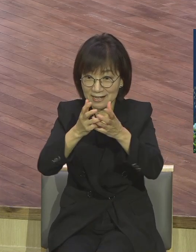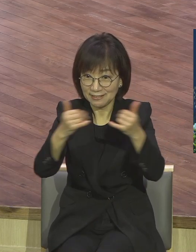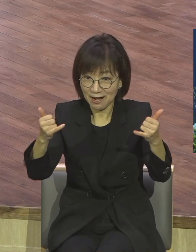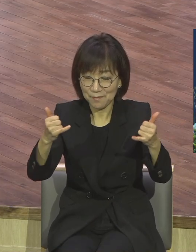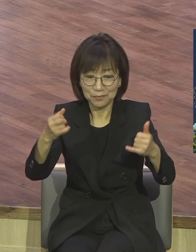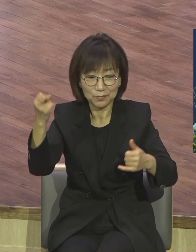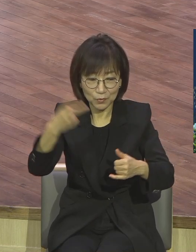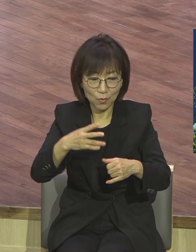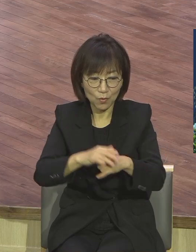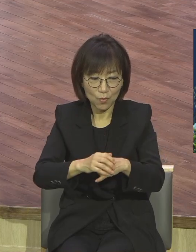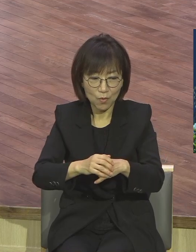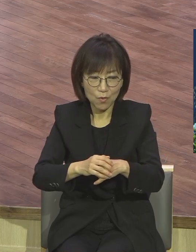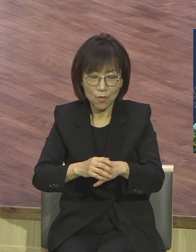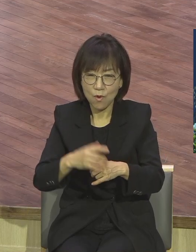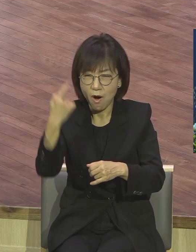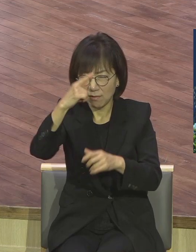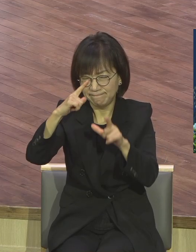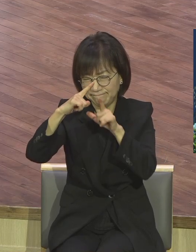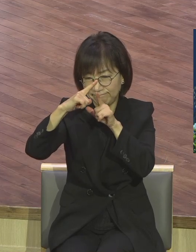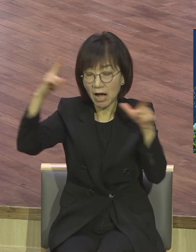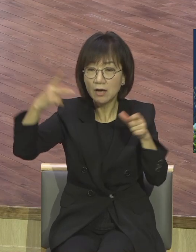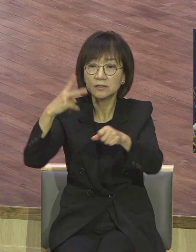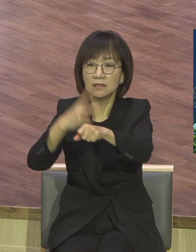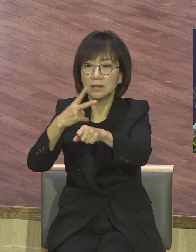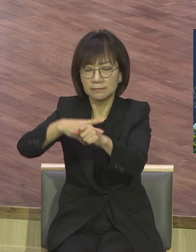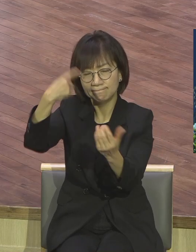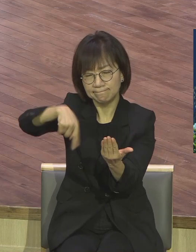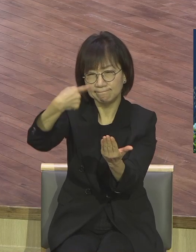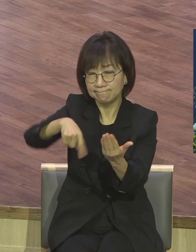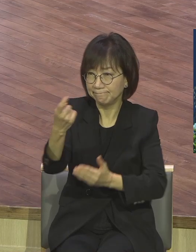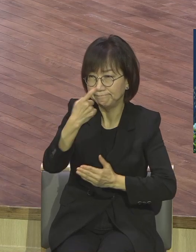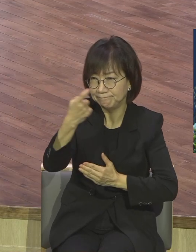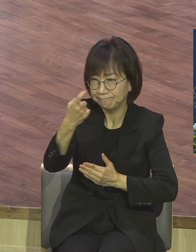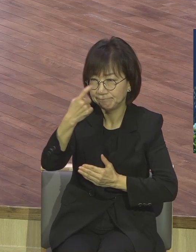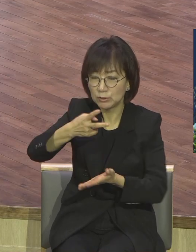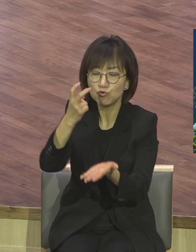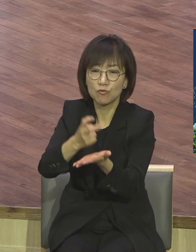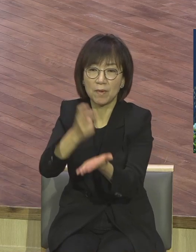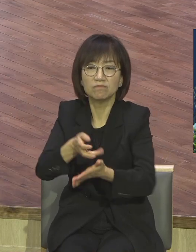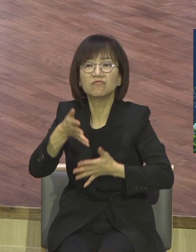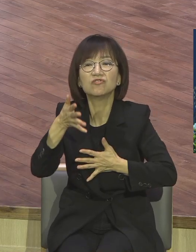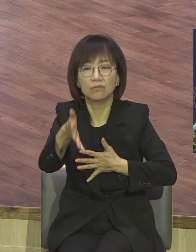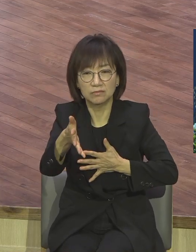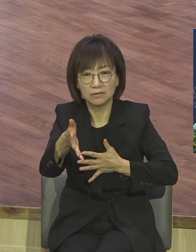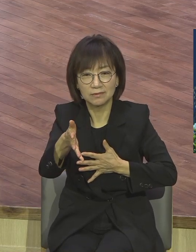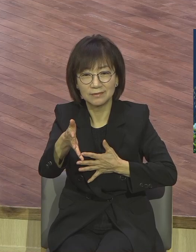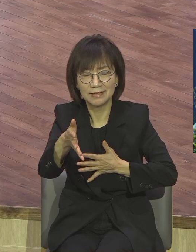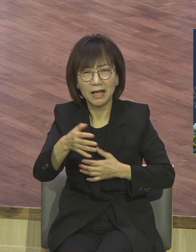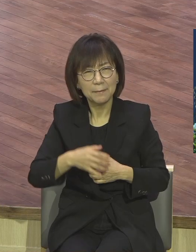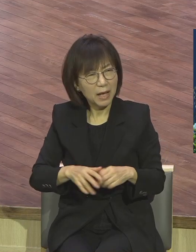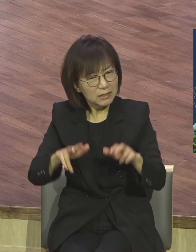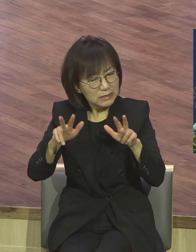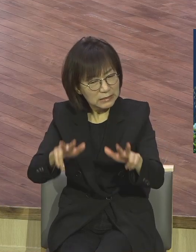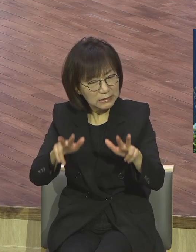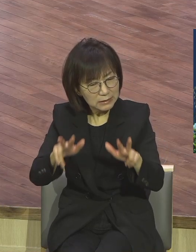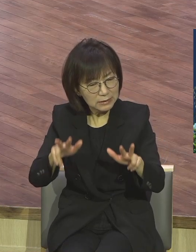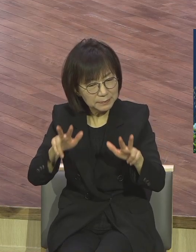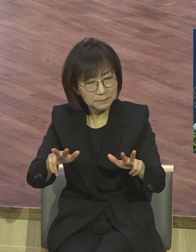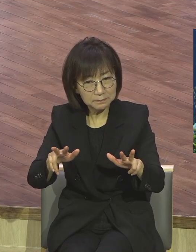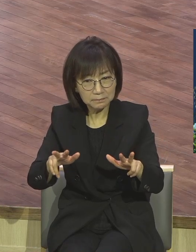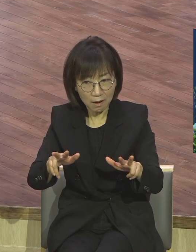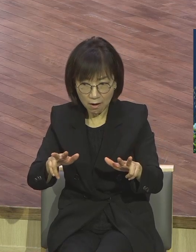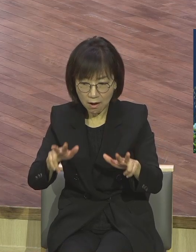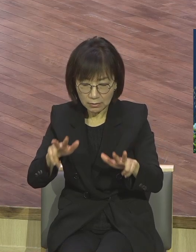당대 최고의 가말리엘 문화에서 공부했고 율법을 공부했습니다. 뭐 요즘으로 치면 막